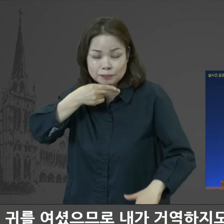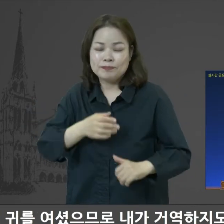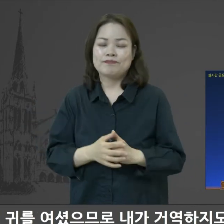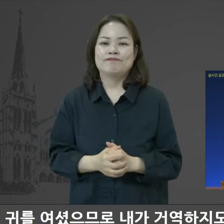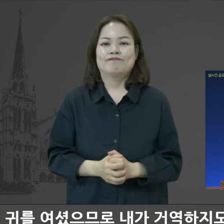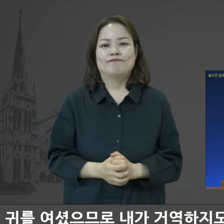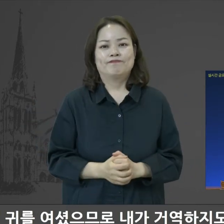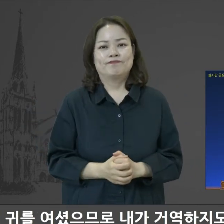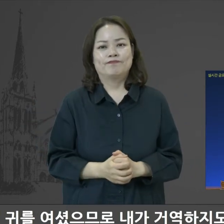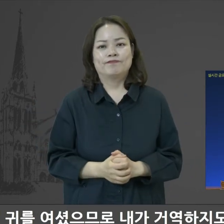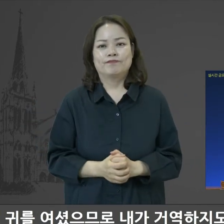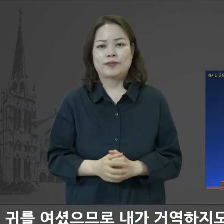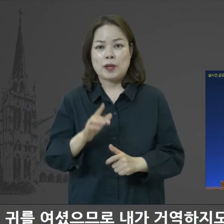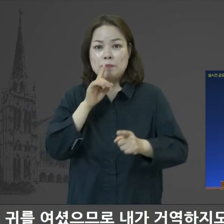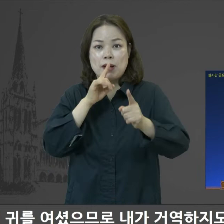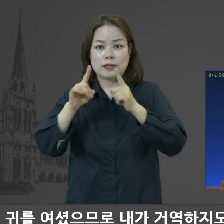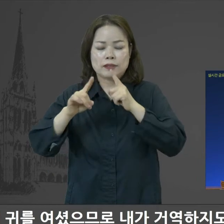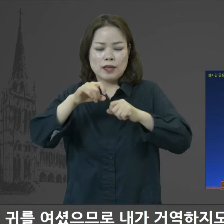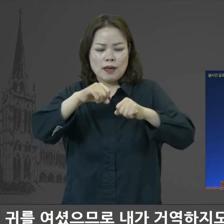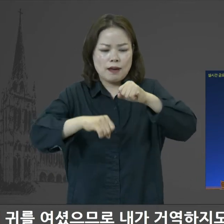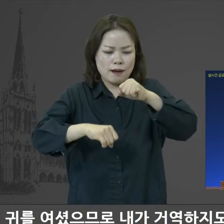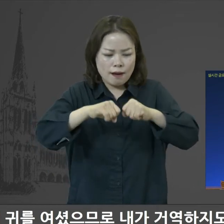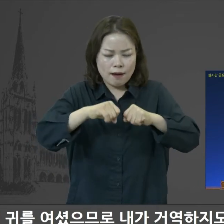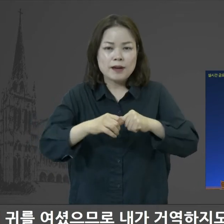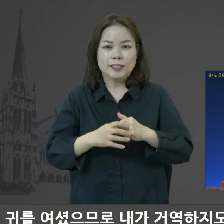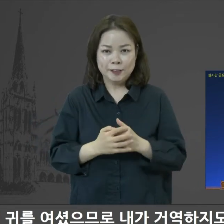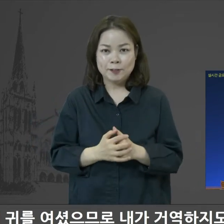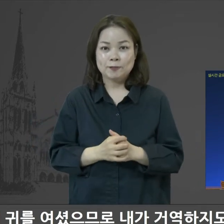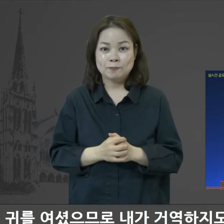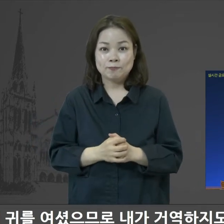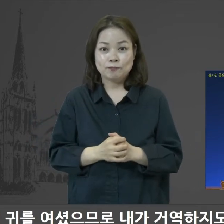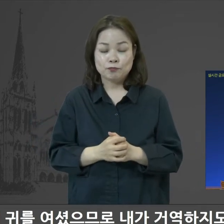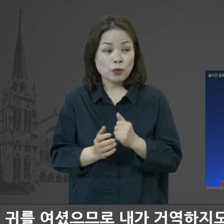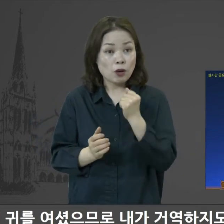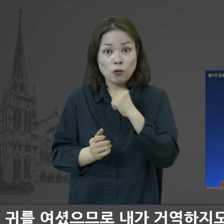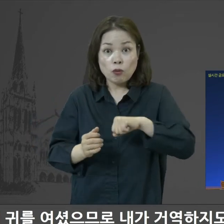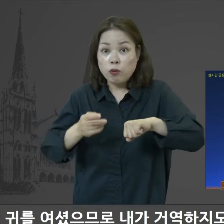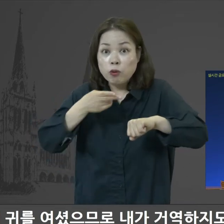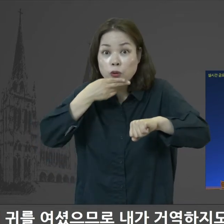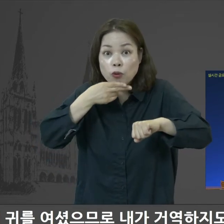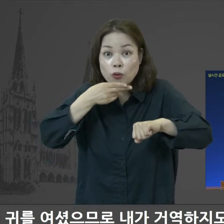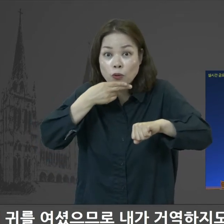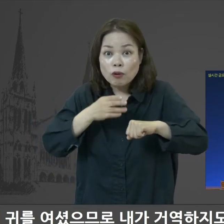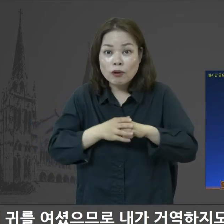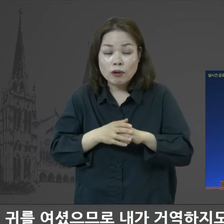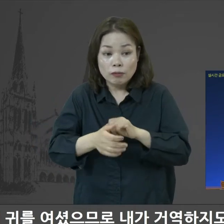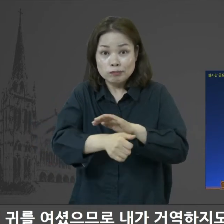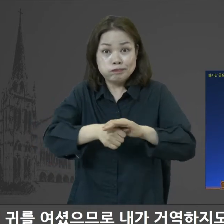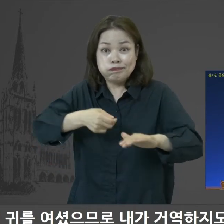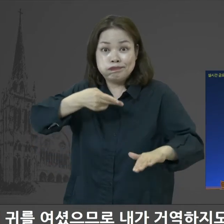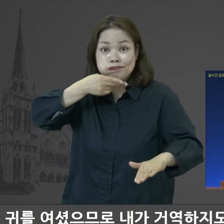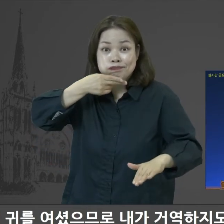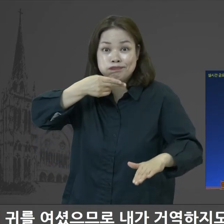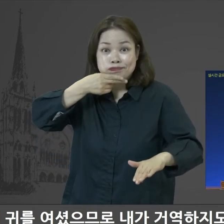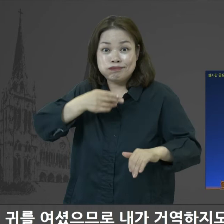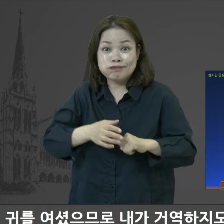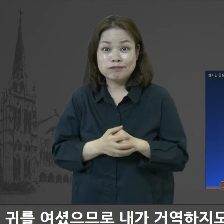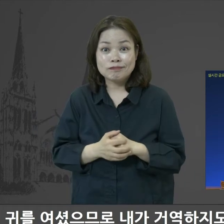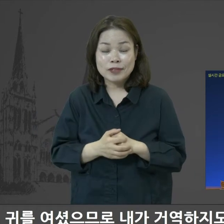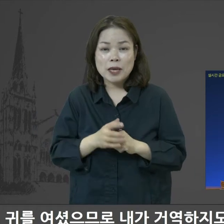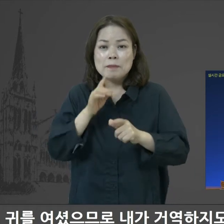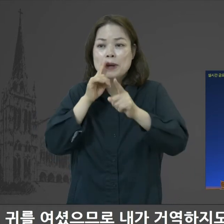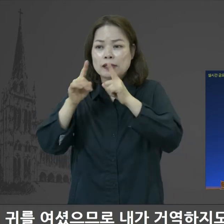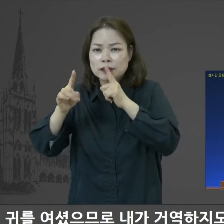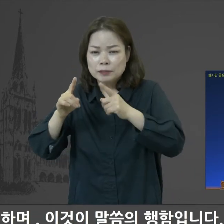아니하며. 이게 말씀이 행함을 만드는 거예요. 거역하지도 아니하고 물러서지도 아니하고 이